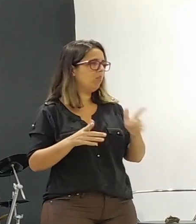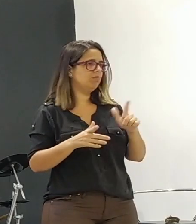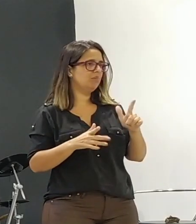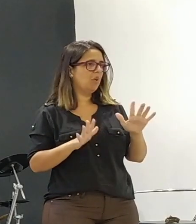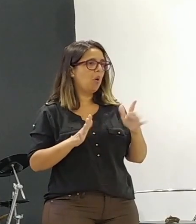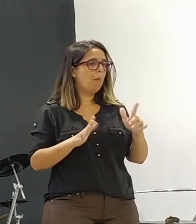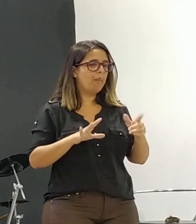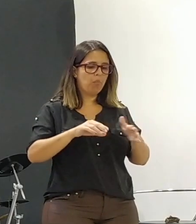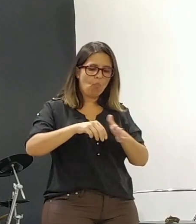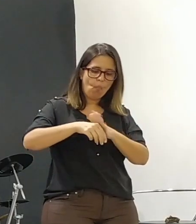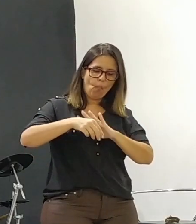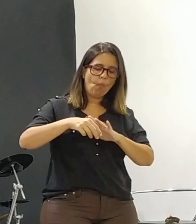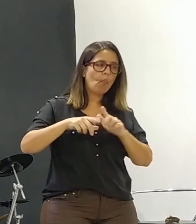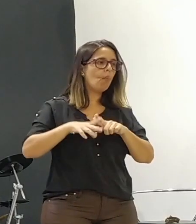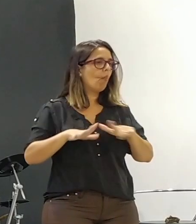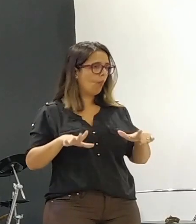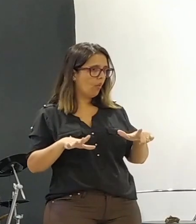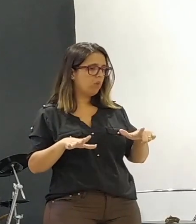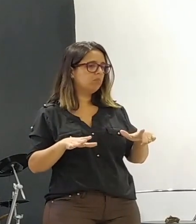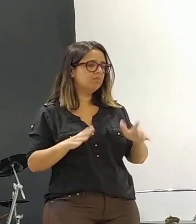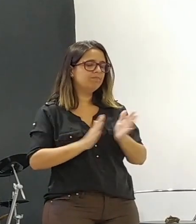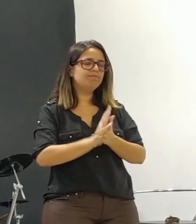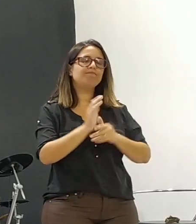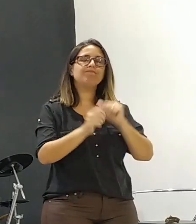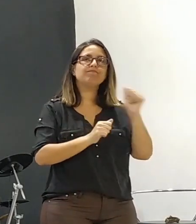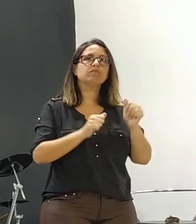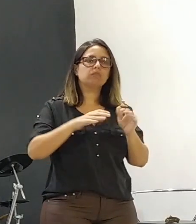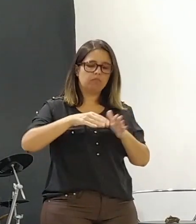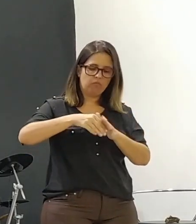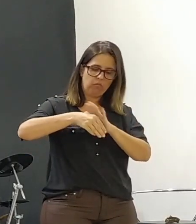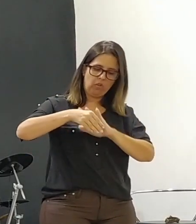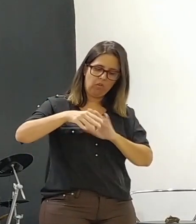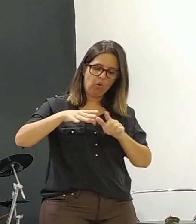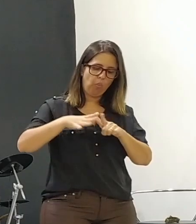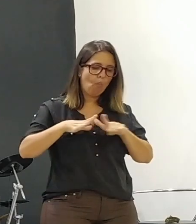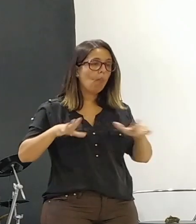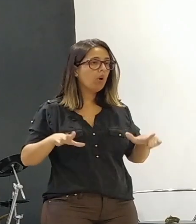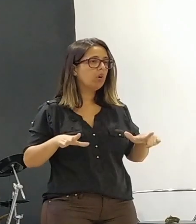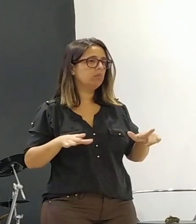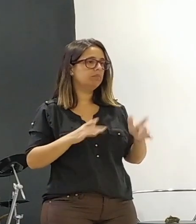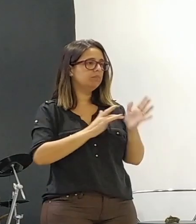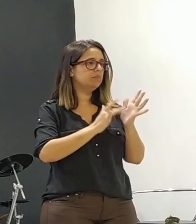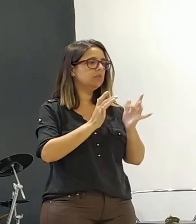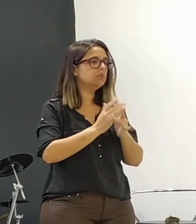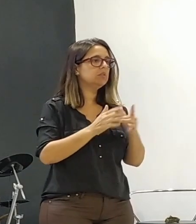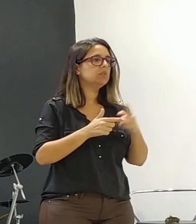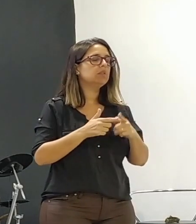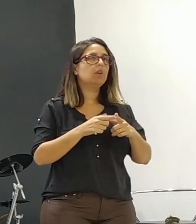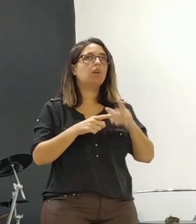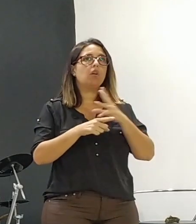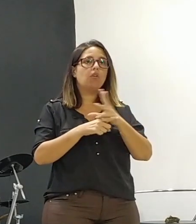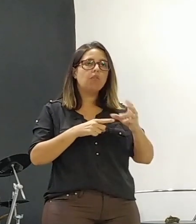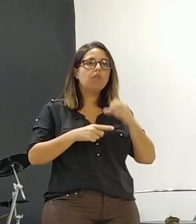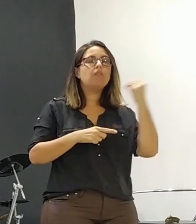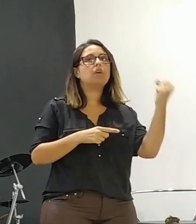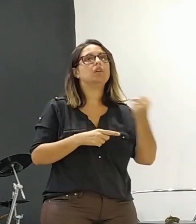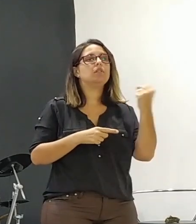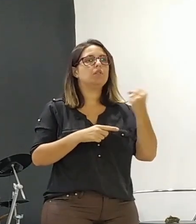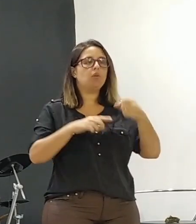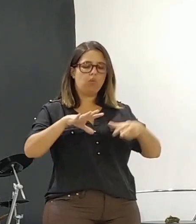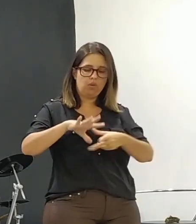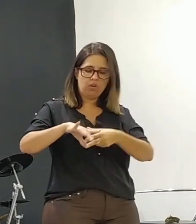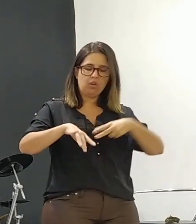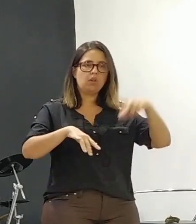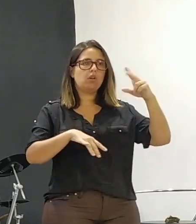Jesus está vazio. Aleluia. O túmulo de Jesus está vazio porque ele venceu. Jesus